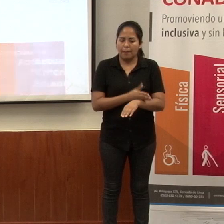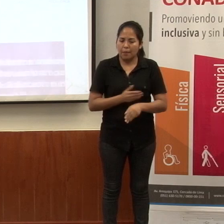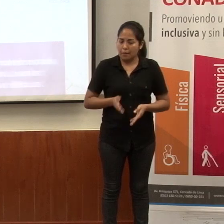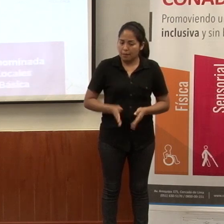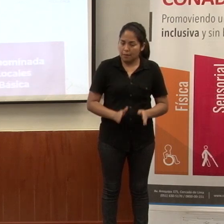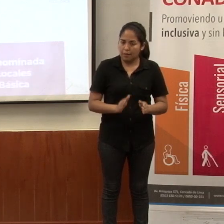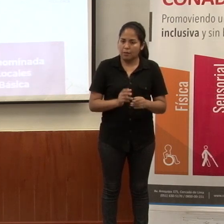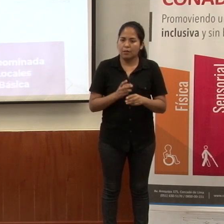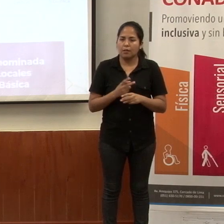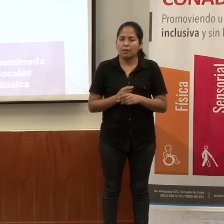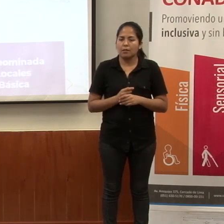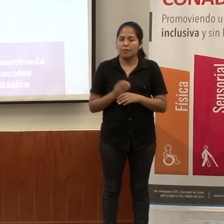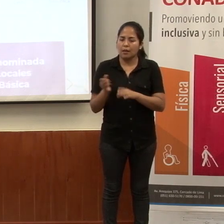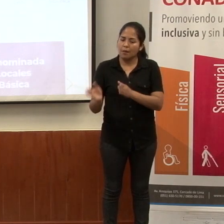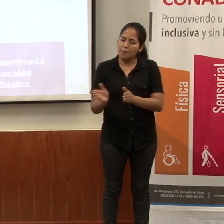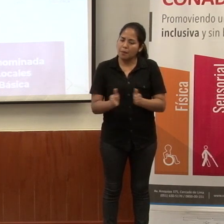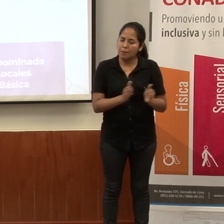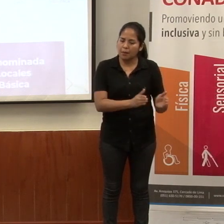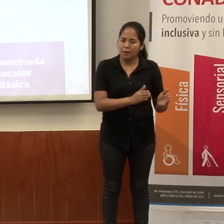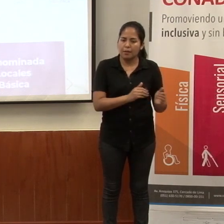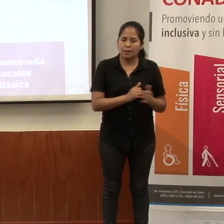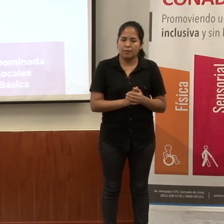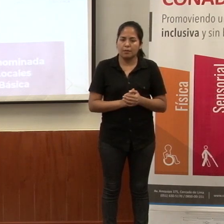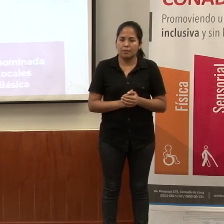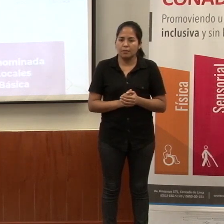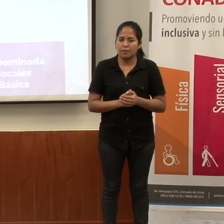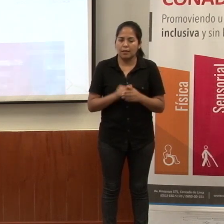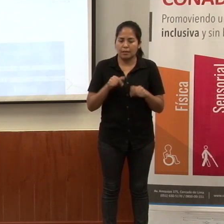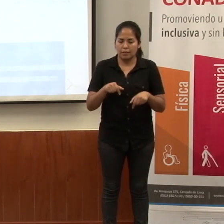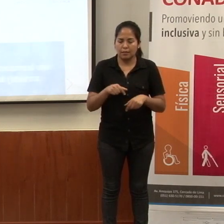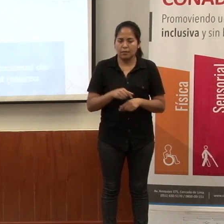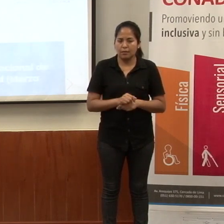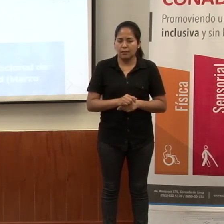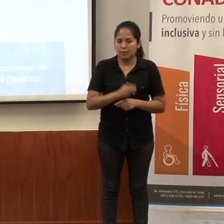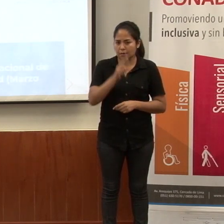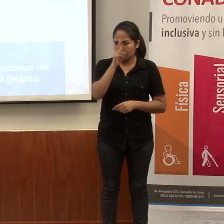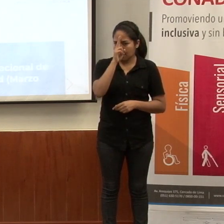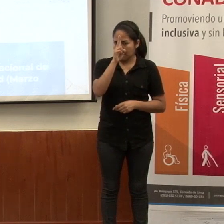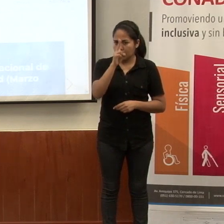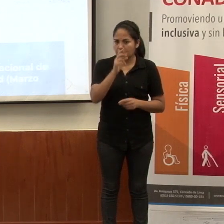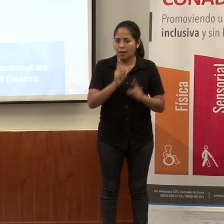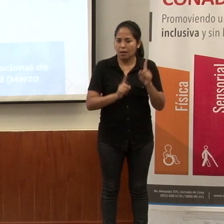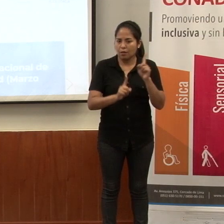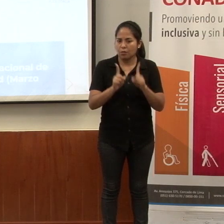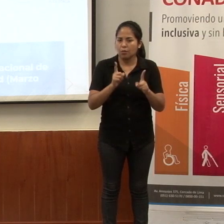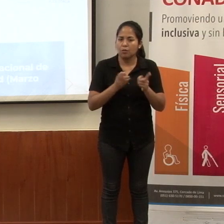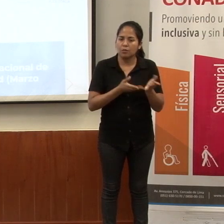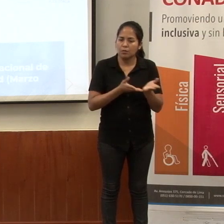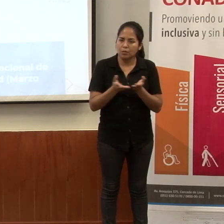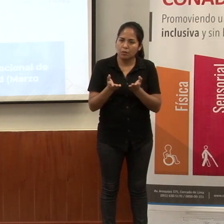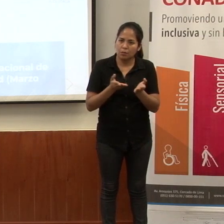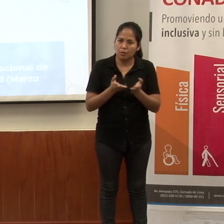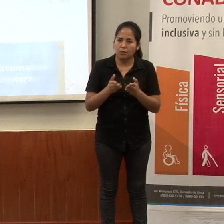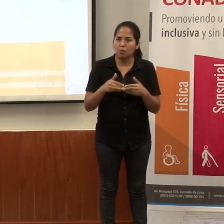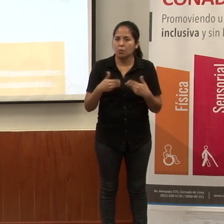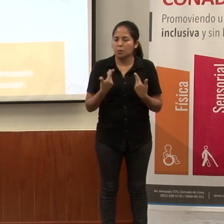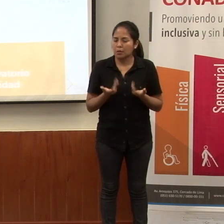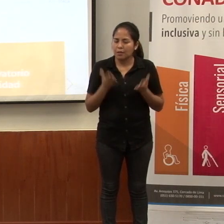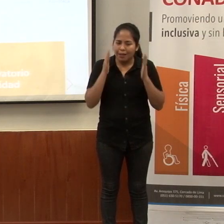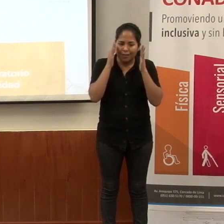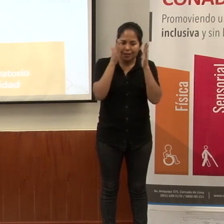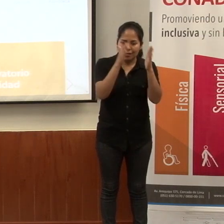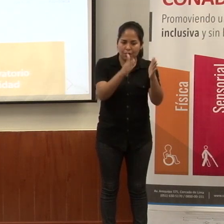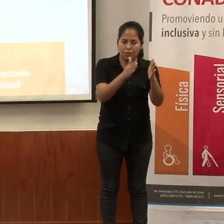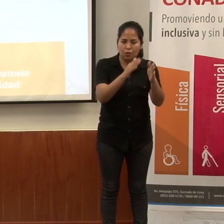Y todavía lo que hacemos en prematuridad efectivamente en el país está referido a algunos servicios que tienen esas capacidades de tener una